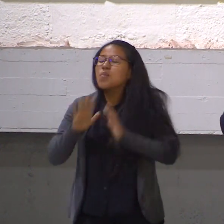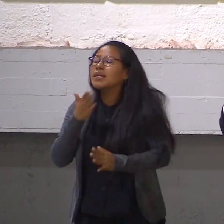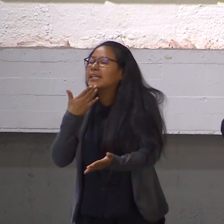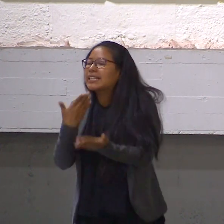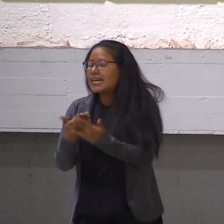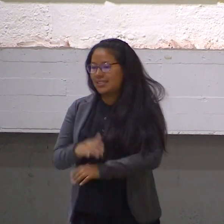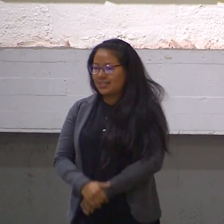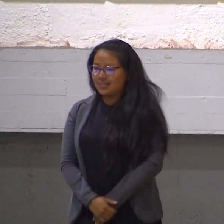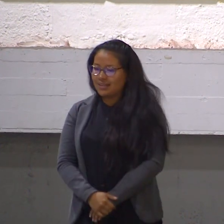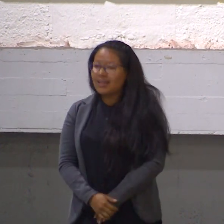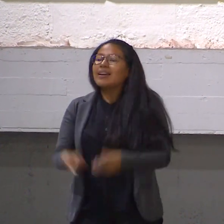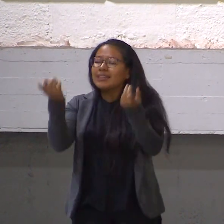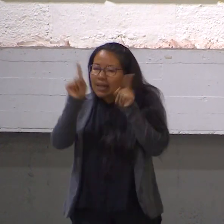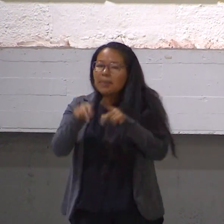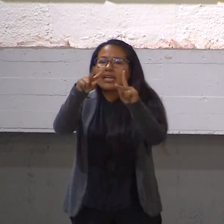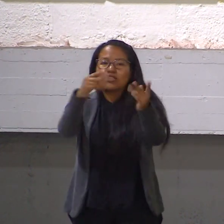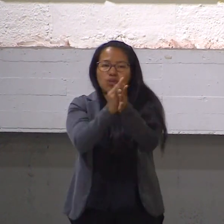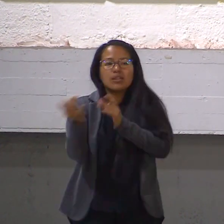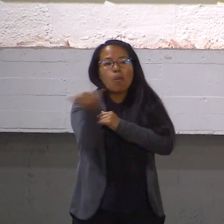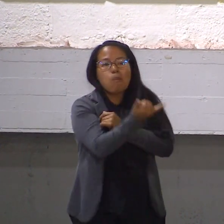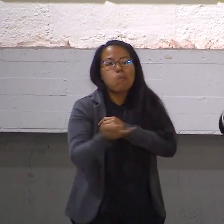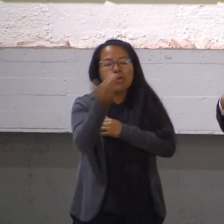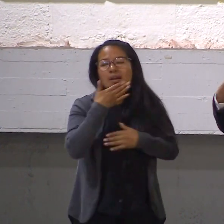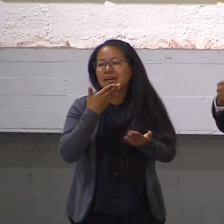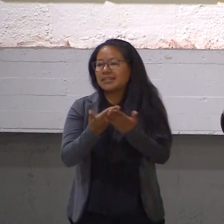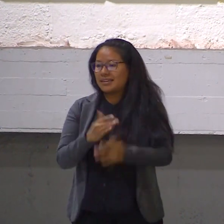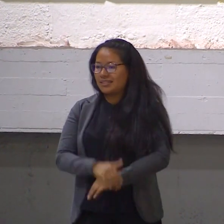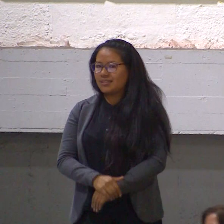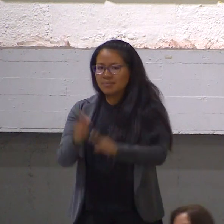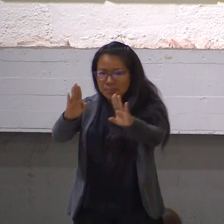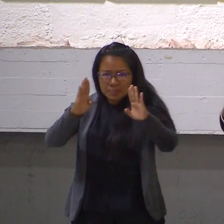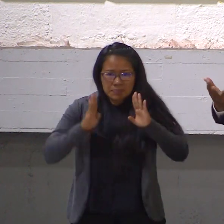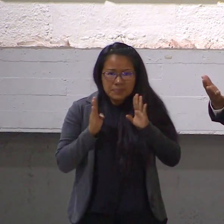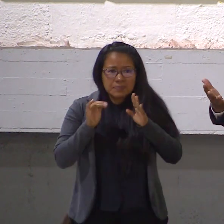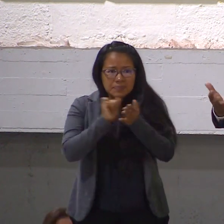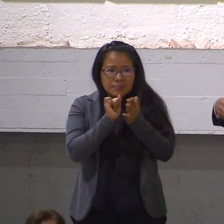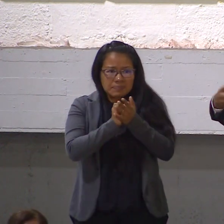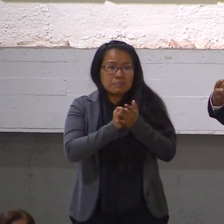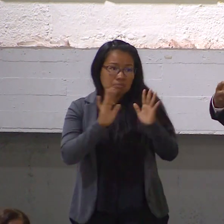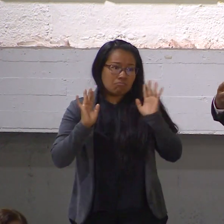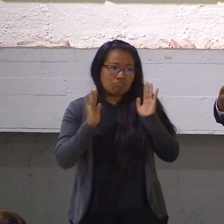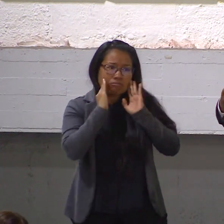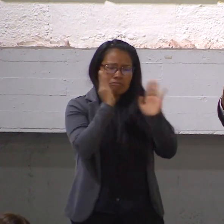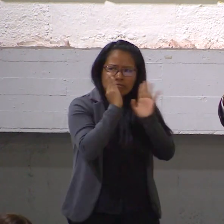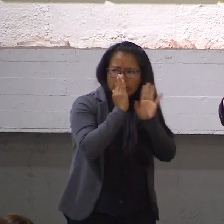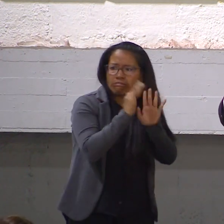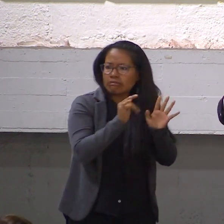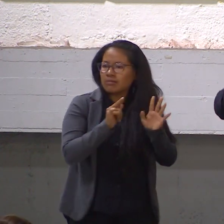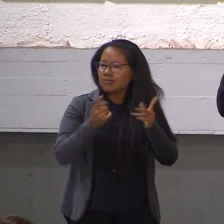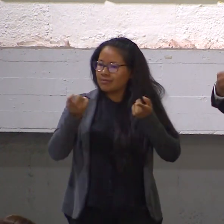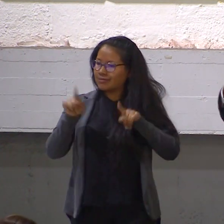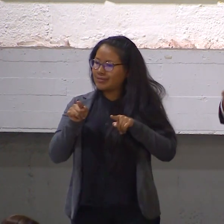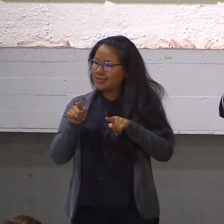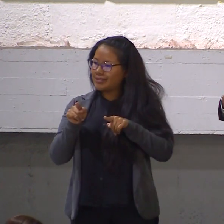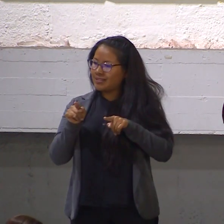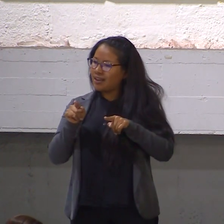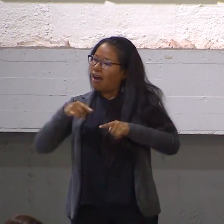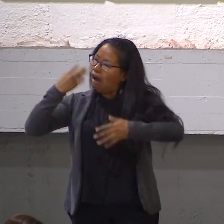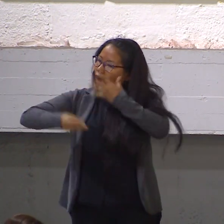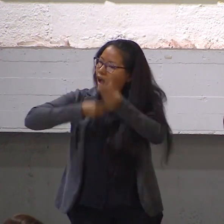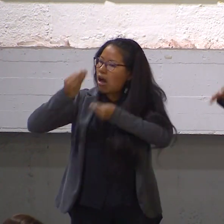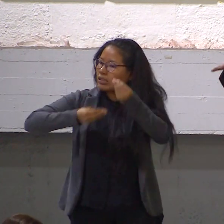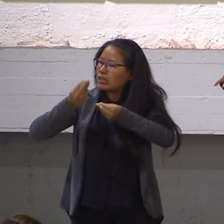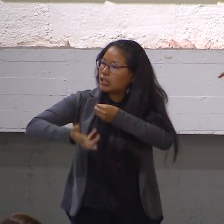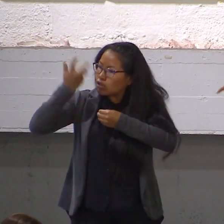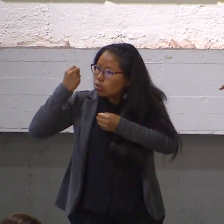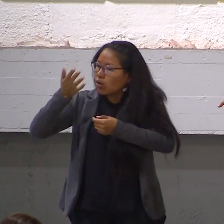a todos los estudiantes que están aquí atentos por supuesto y después y haciendo la historia